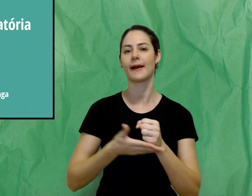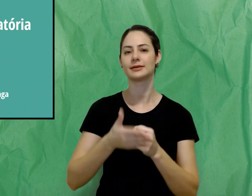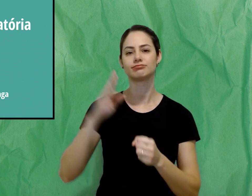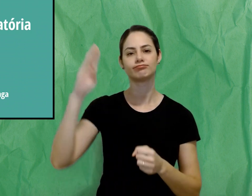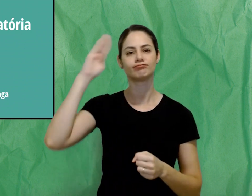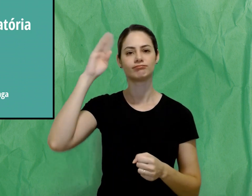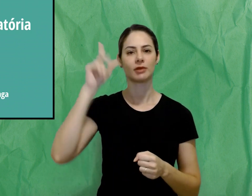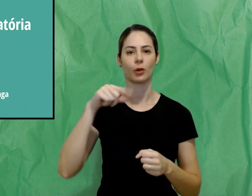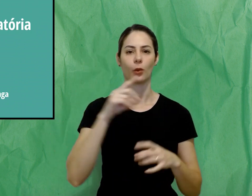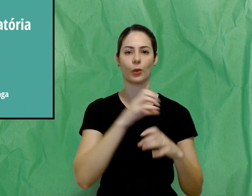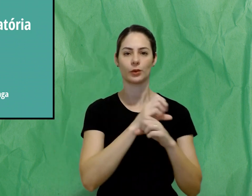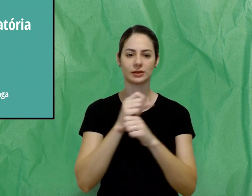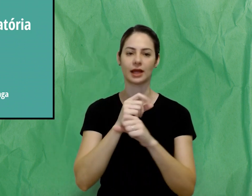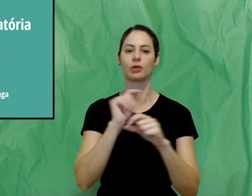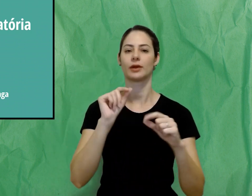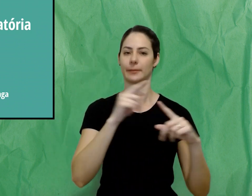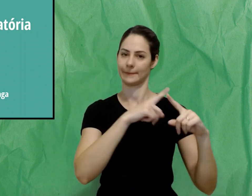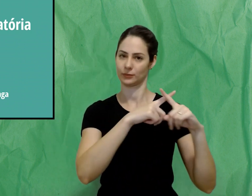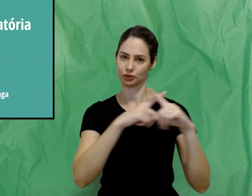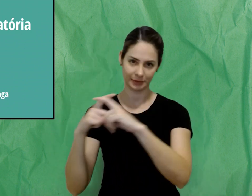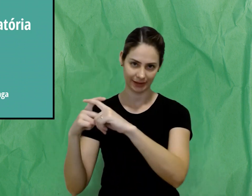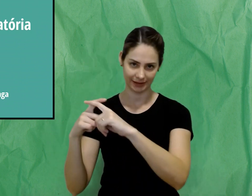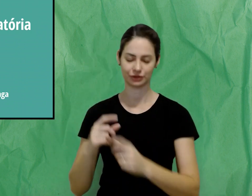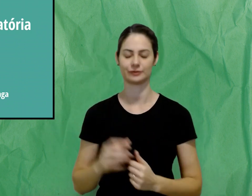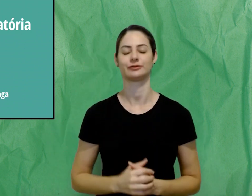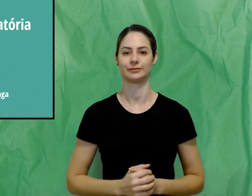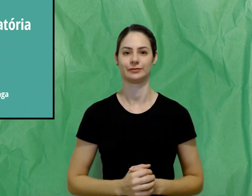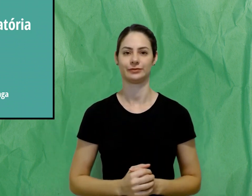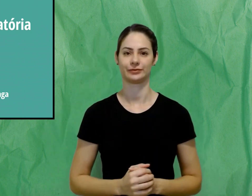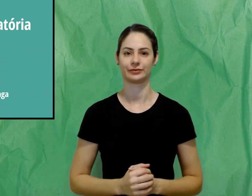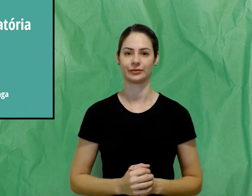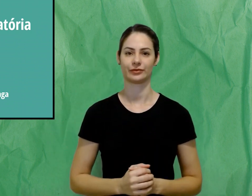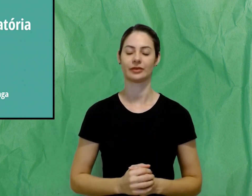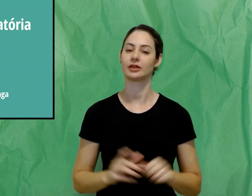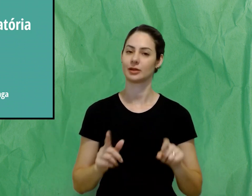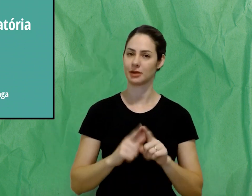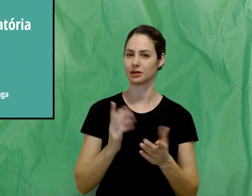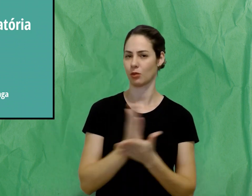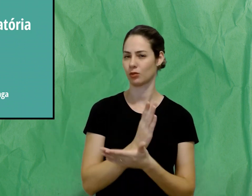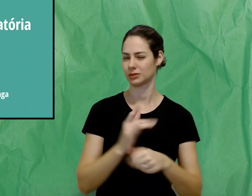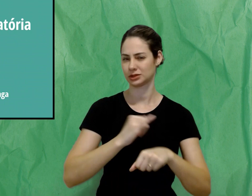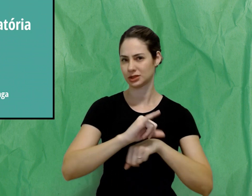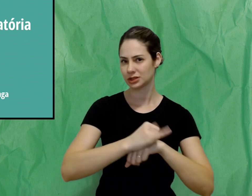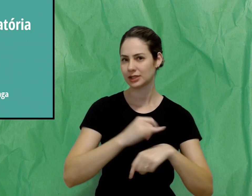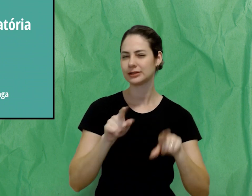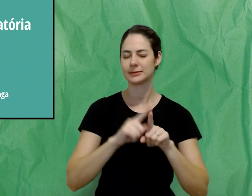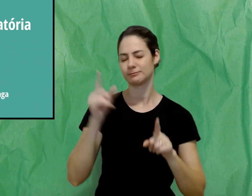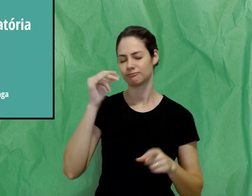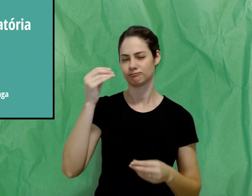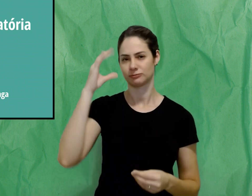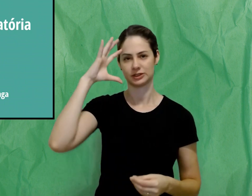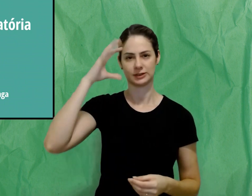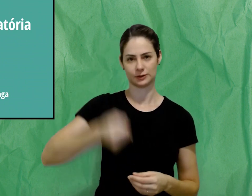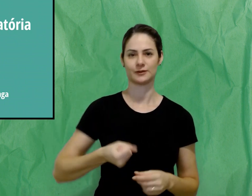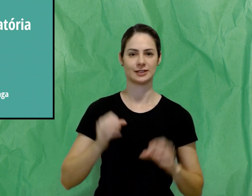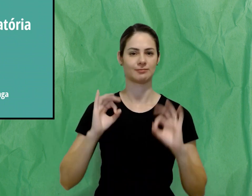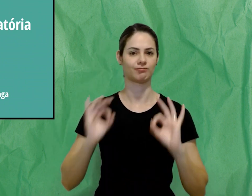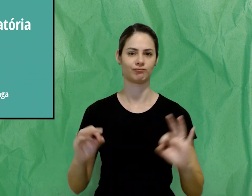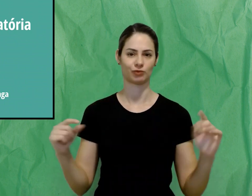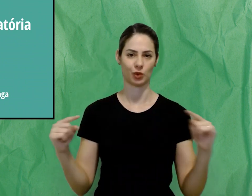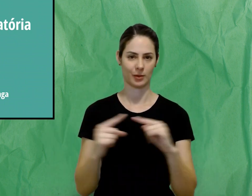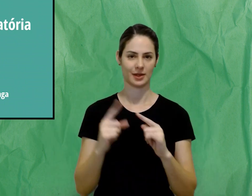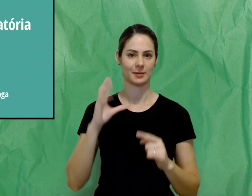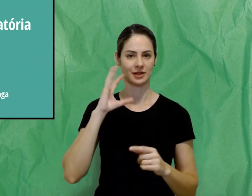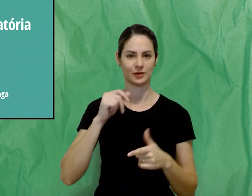contagem, ou seja, o princípio multiplicativo, associado a algumas técnicas, tomadas de decisão coerente para a resolução